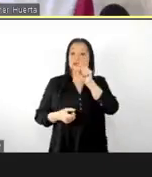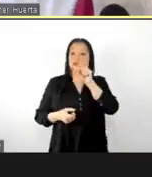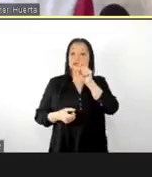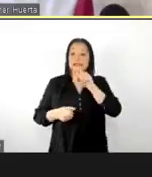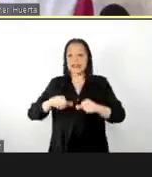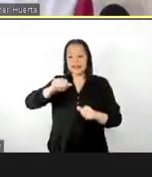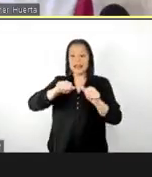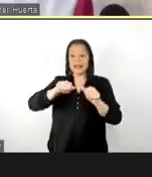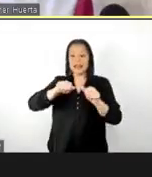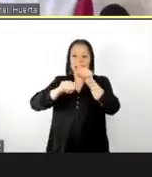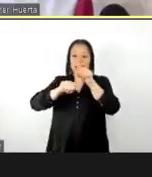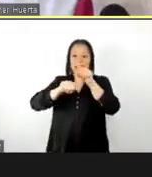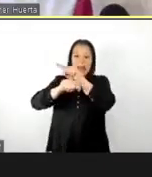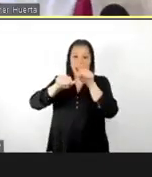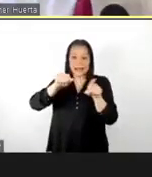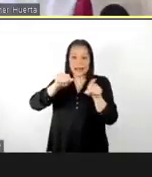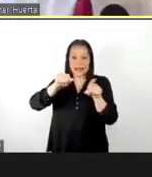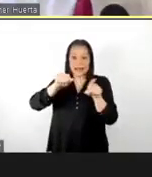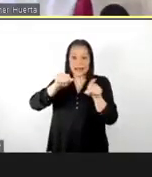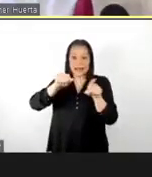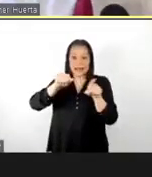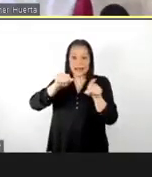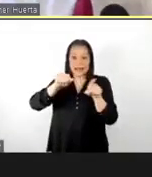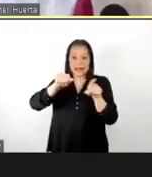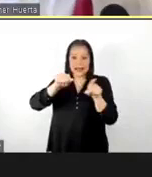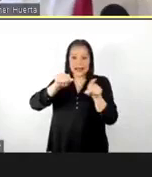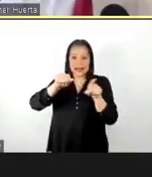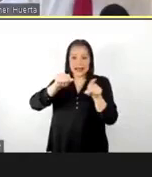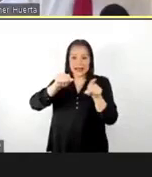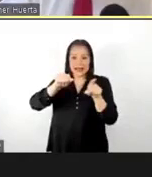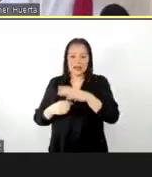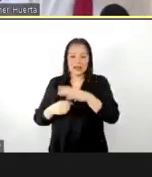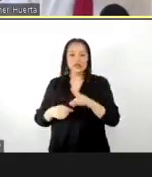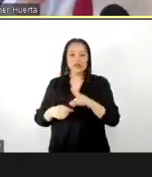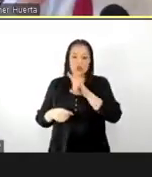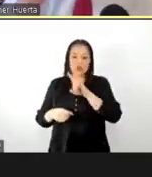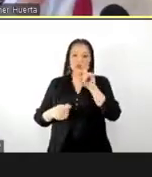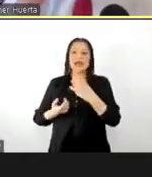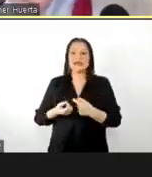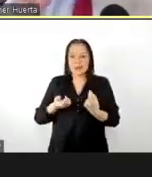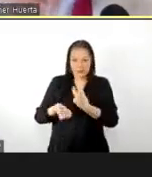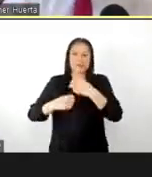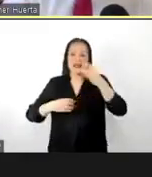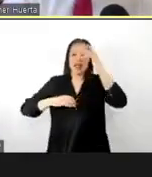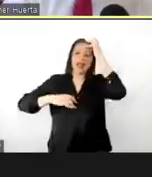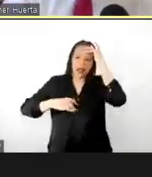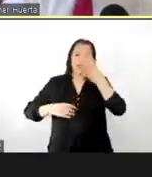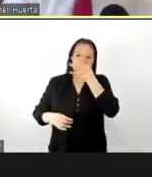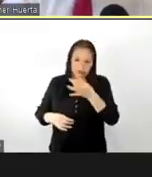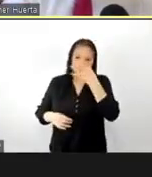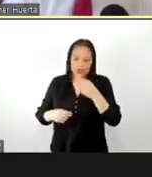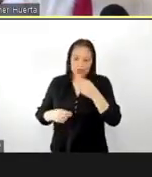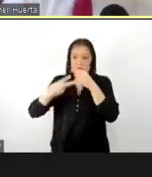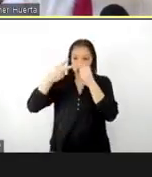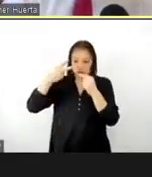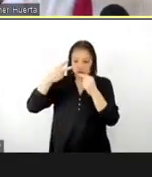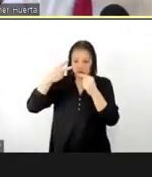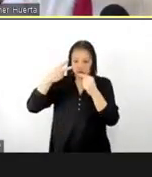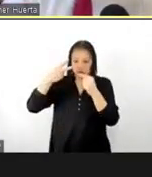usan virus de resfríos. ¿Ok? Entonces ya van dos que hemos revisado. Una, el virus completo inactivado de